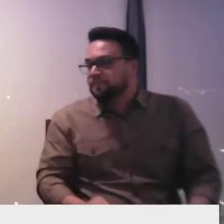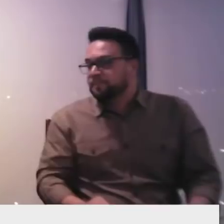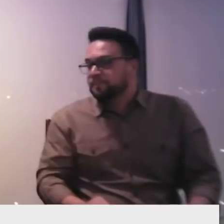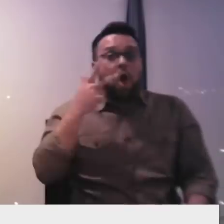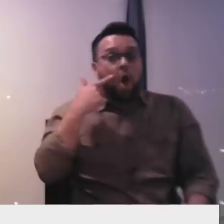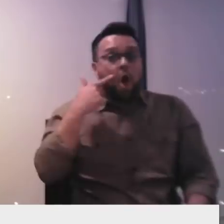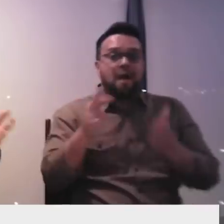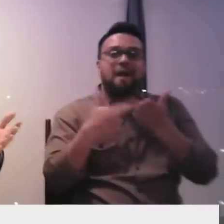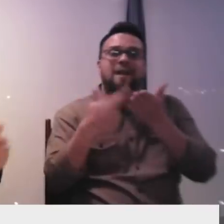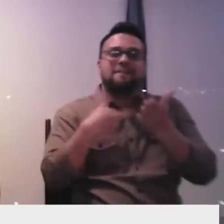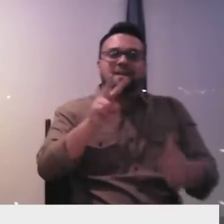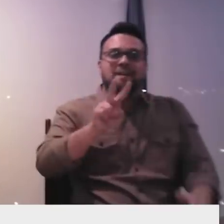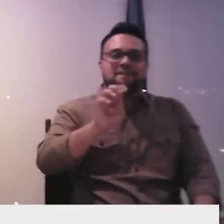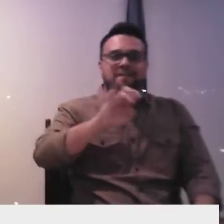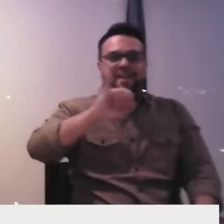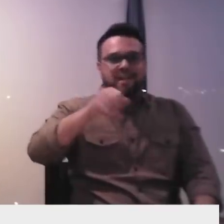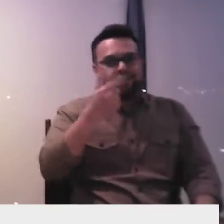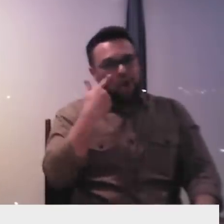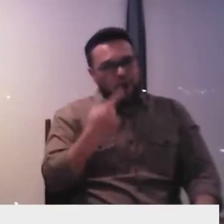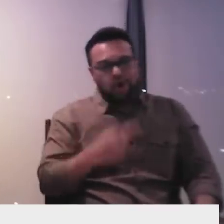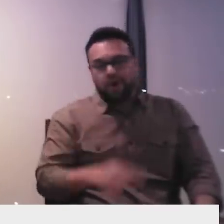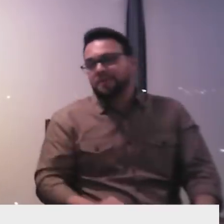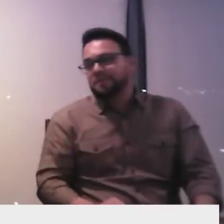Veja. Olha lá, revista Veja, tá?